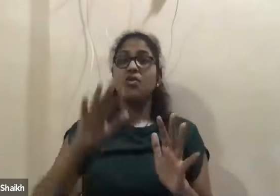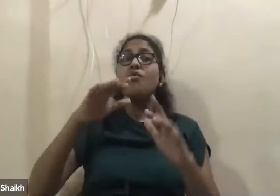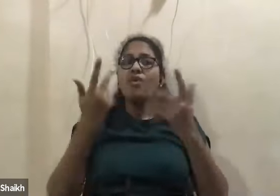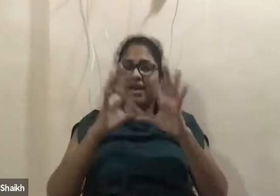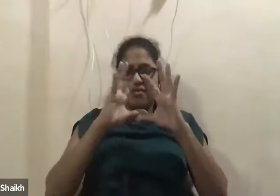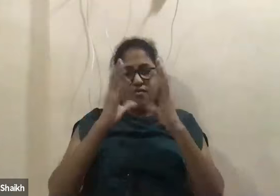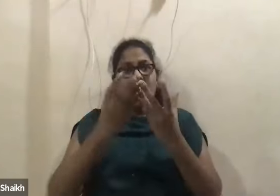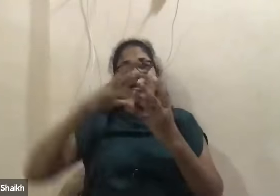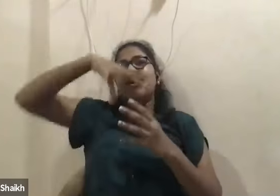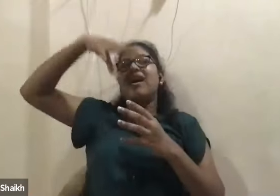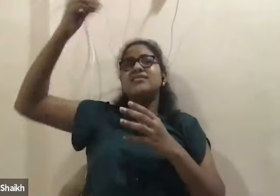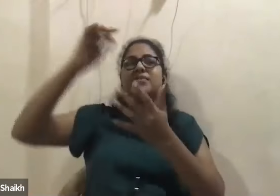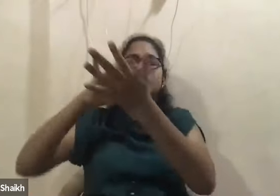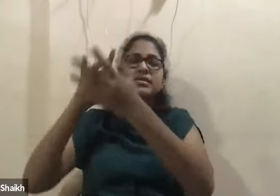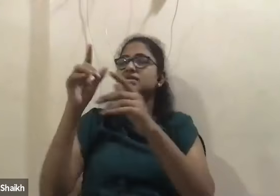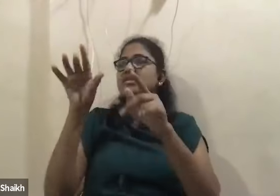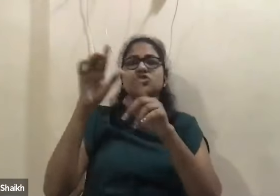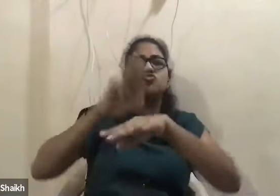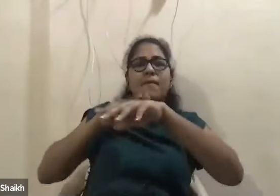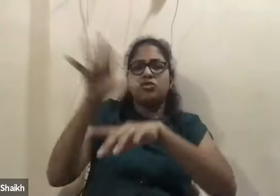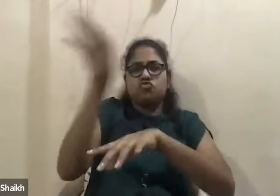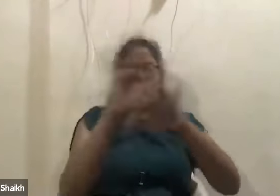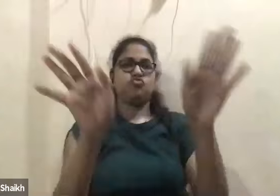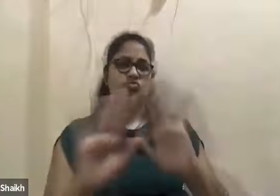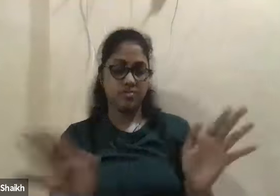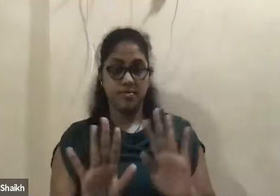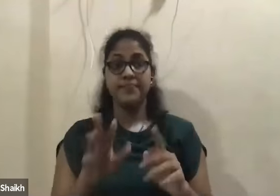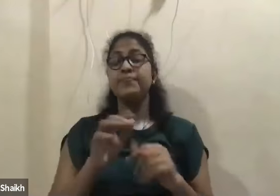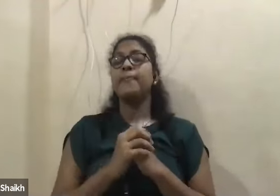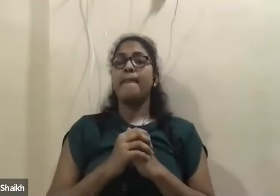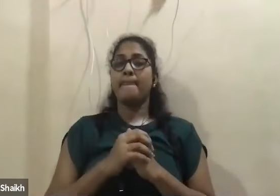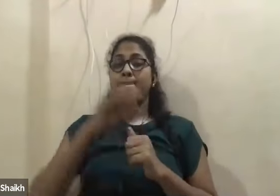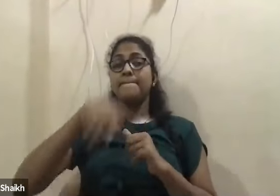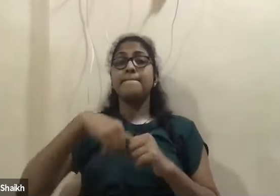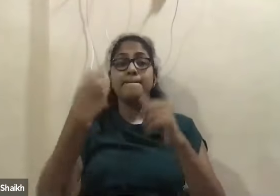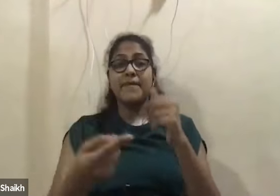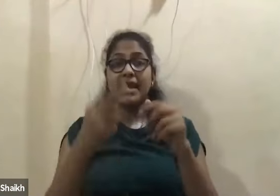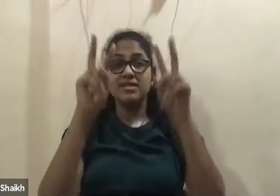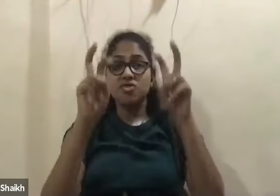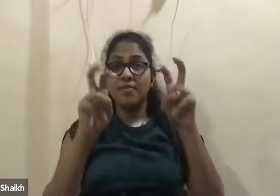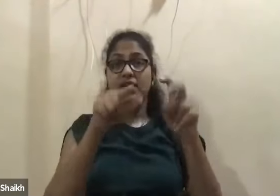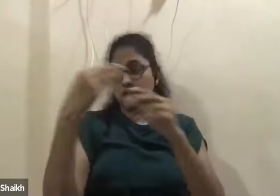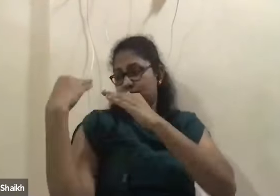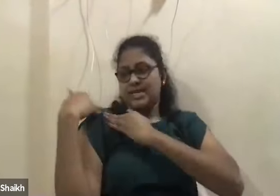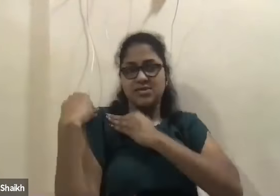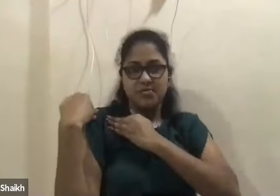है। और दूसरी बात हो गई कि आप उसमें ड्यूटीज एंड पावर्स ऑफ ट्रस्टीज की,